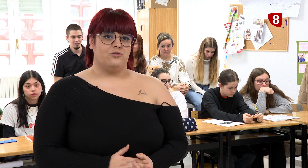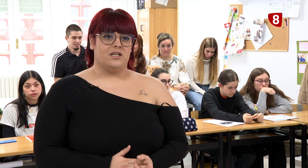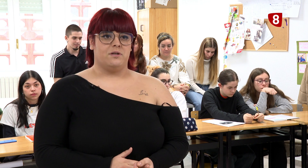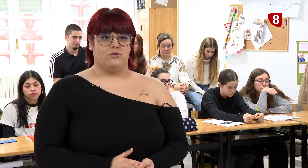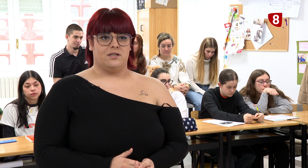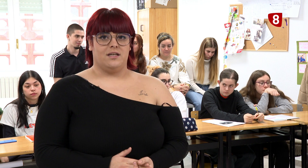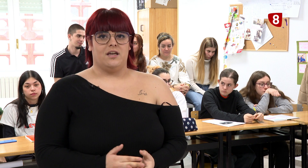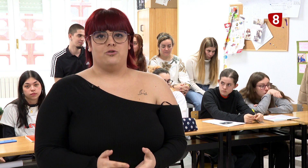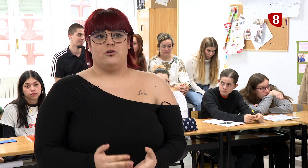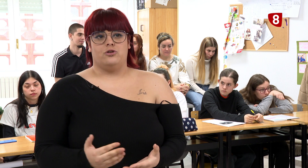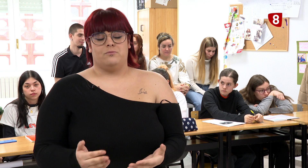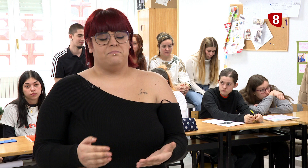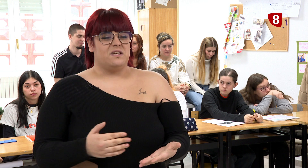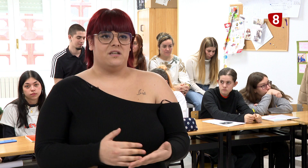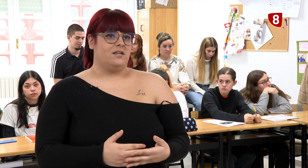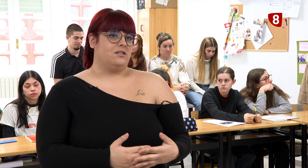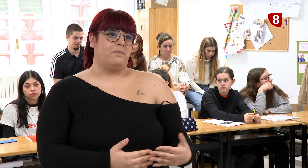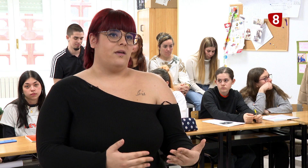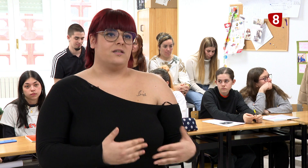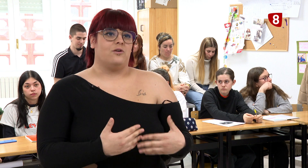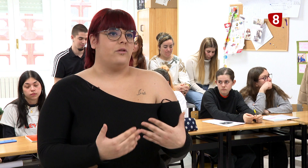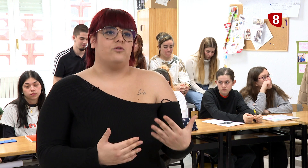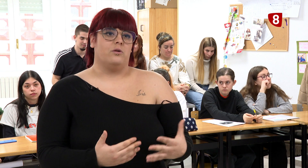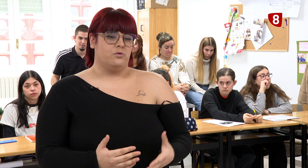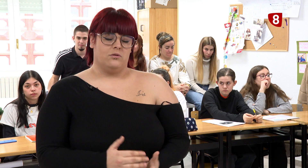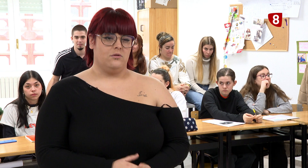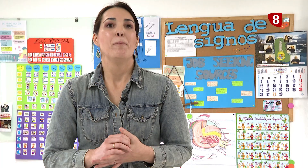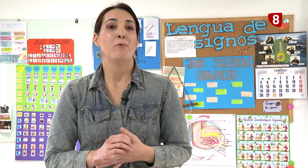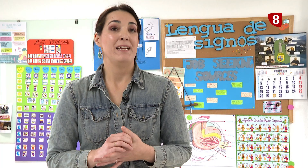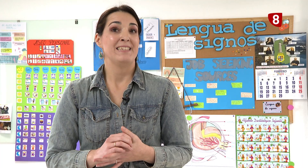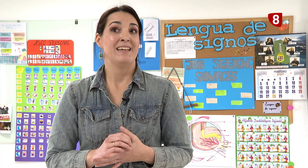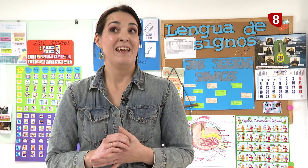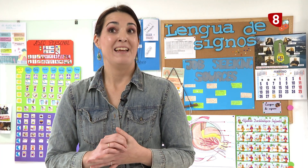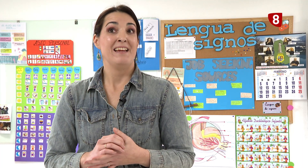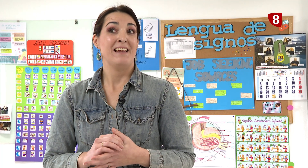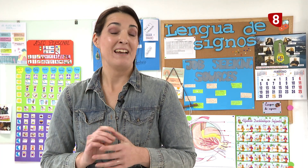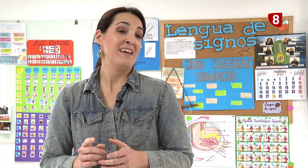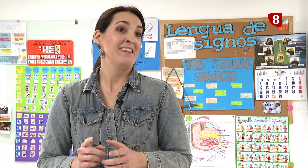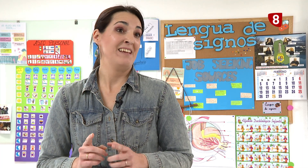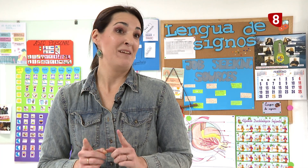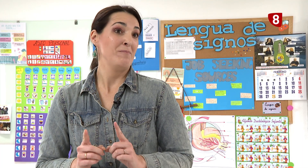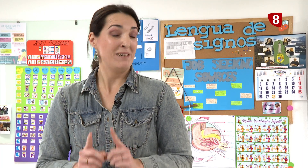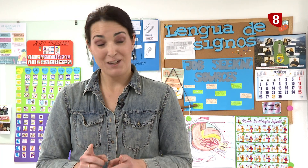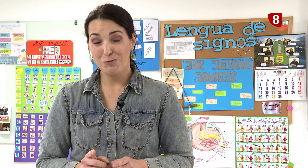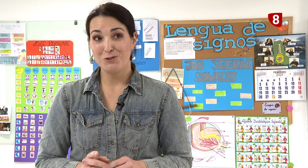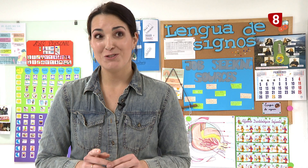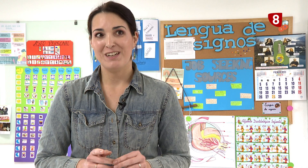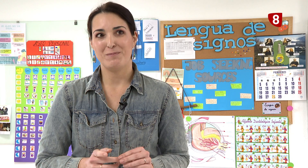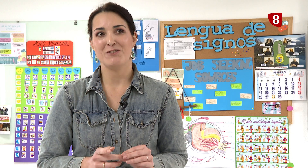todas las personas y que no solo piensen en las discapacidades que conoce todo el mundo. Pues en realidad tienen más recursos, las personas